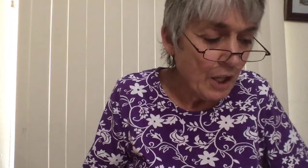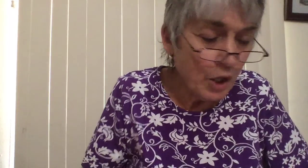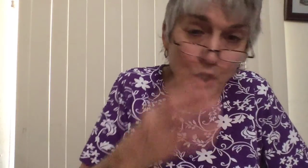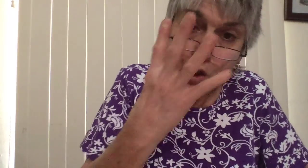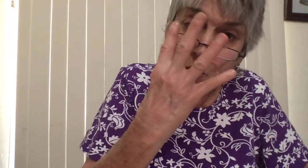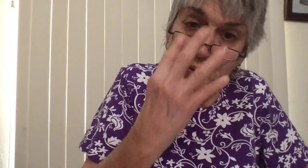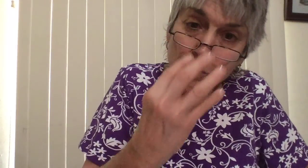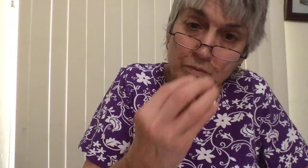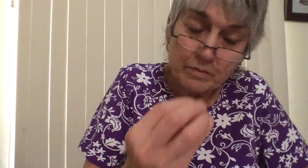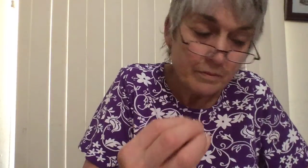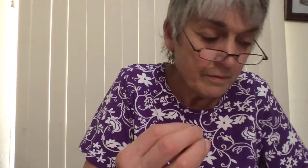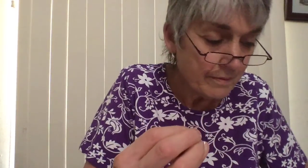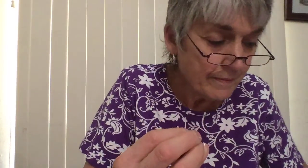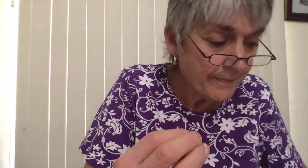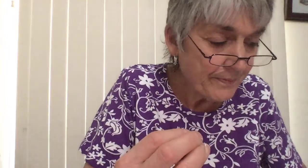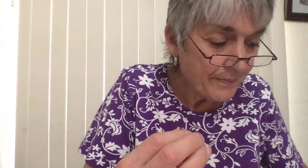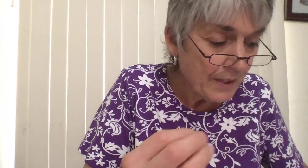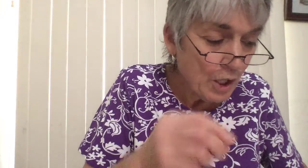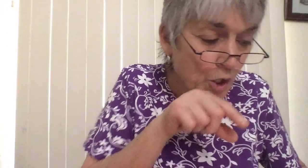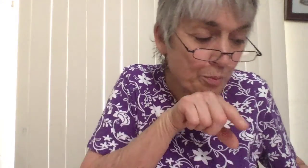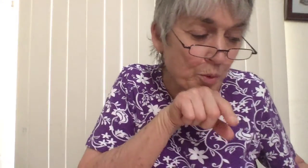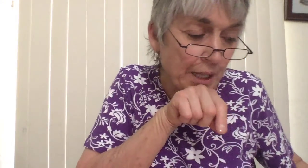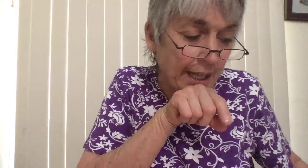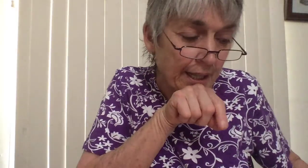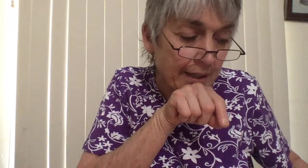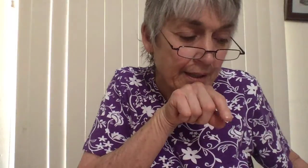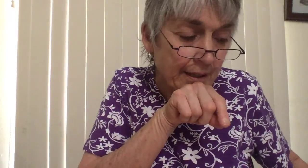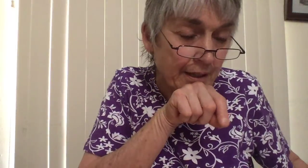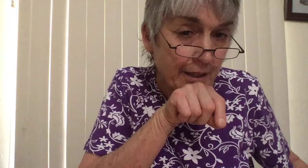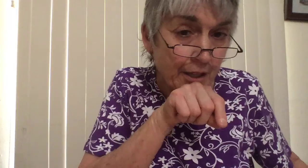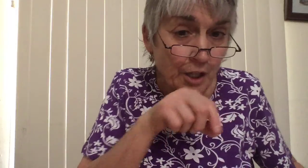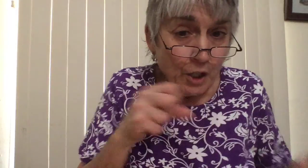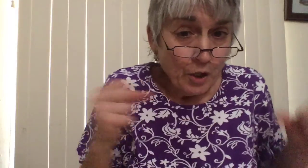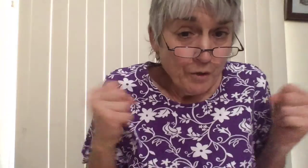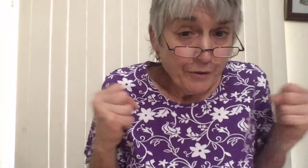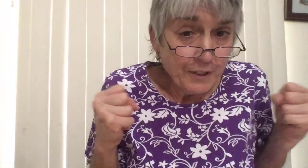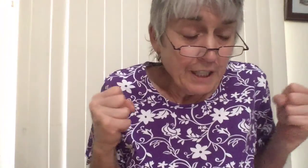le loup, le poulet, le frigo,